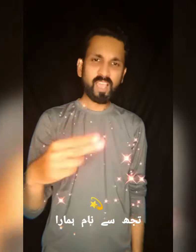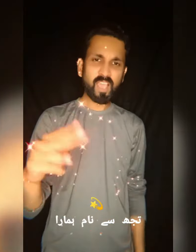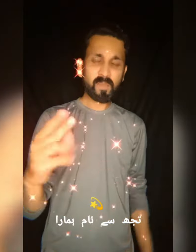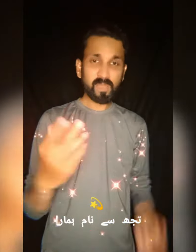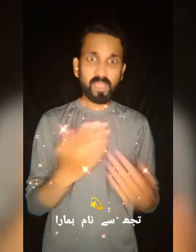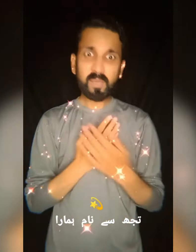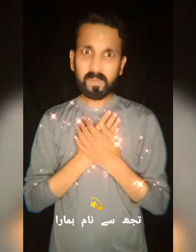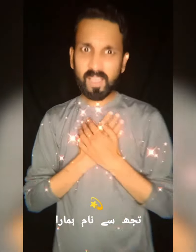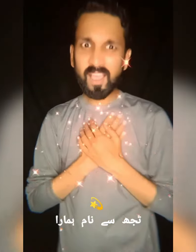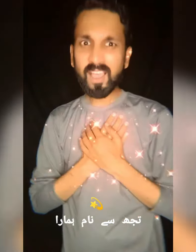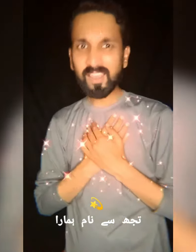नाम हमारा।